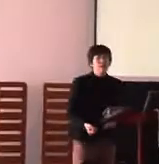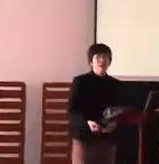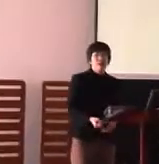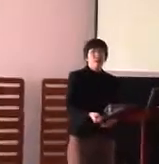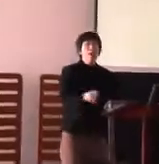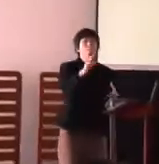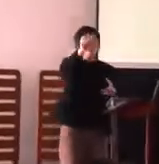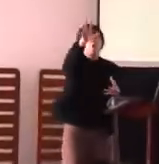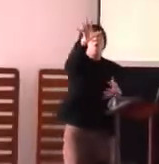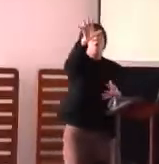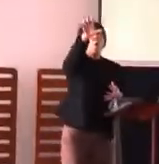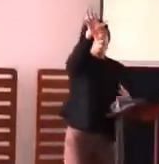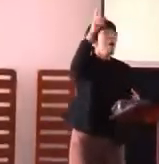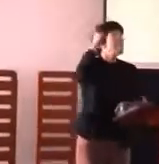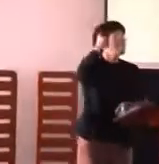耳だけ